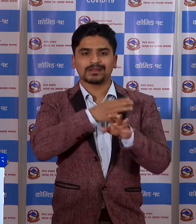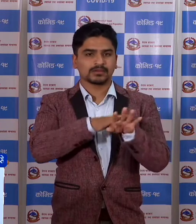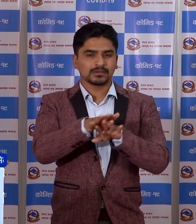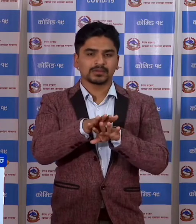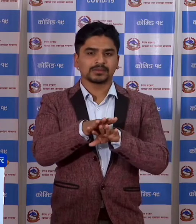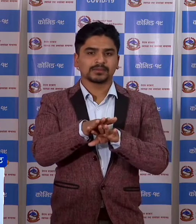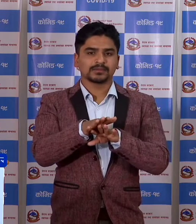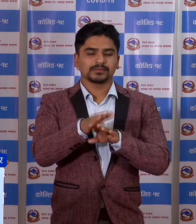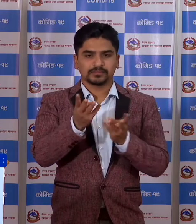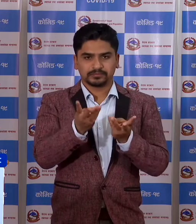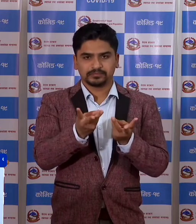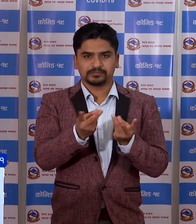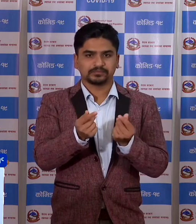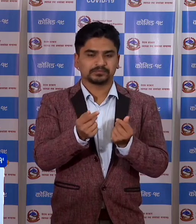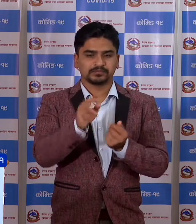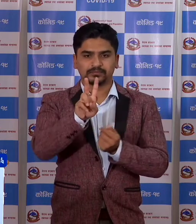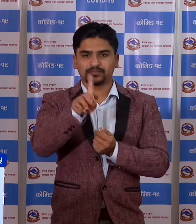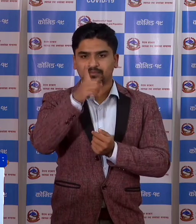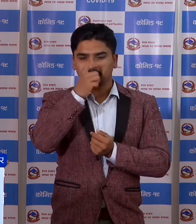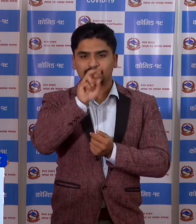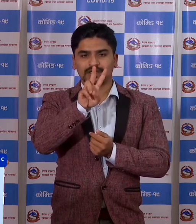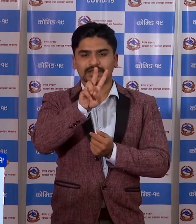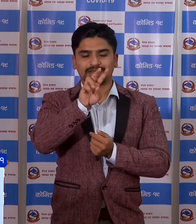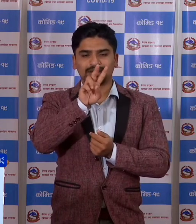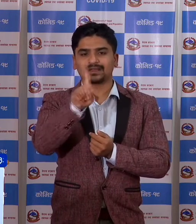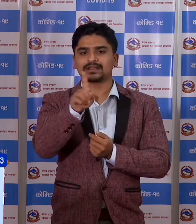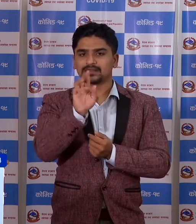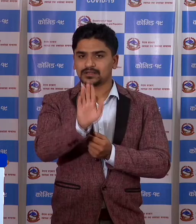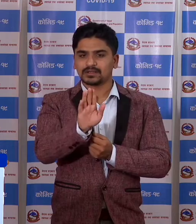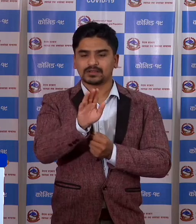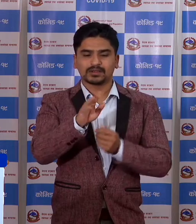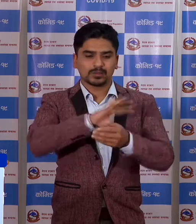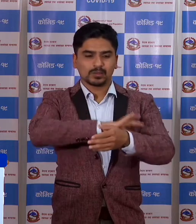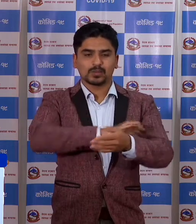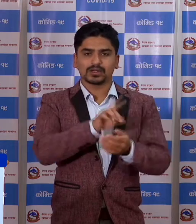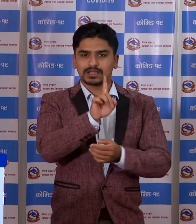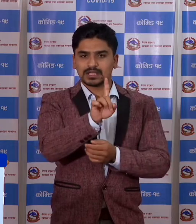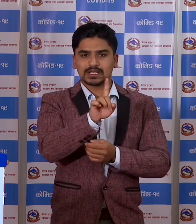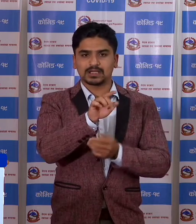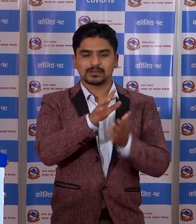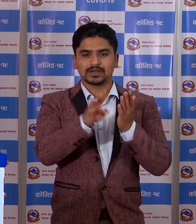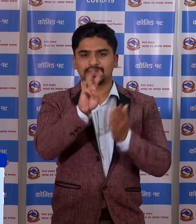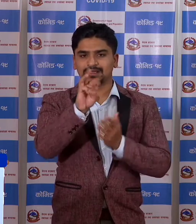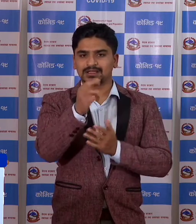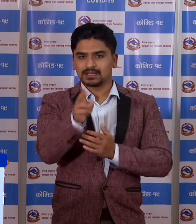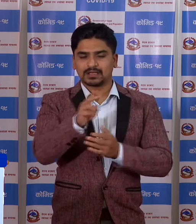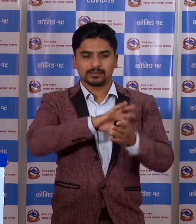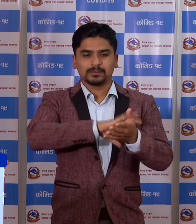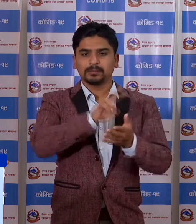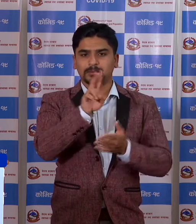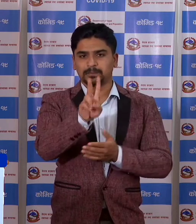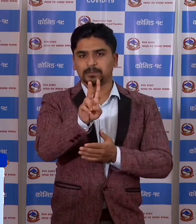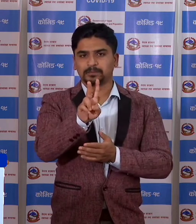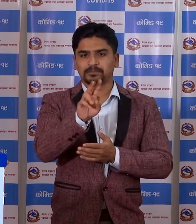हालसम्मको सङ्ख्या 221 छ, जस अनुरूप प्रदेश नम्बर 1 30 जना, प्रदेश